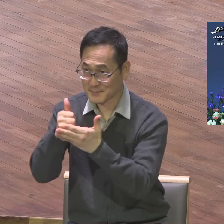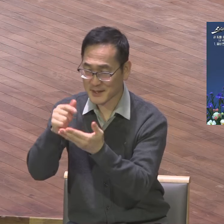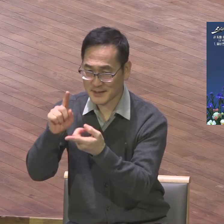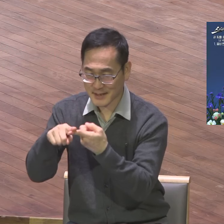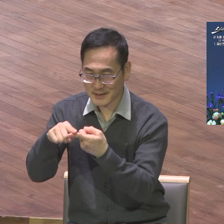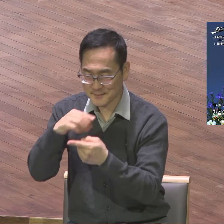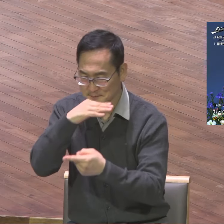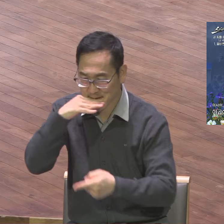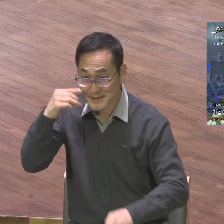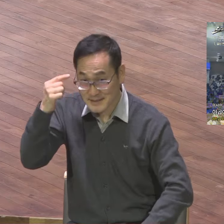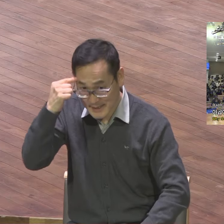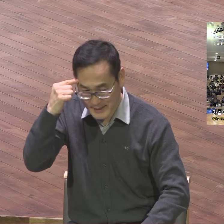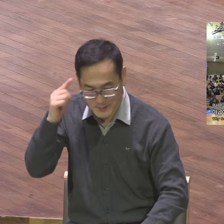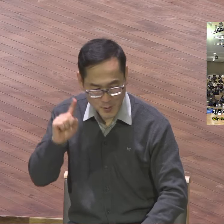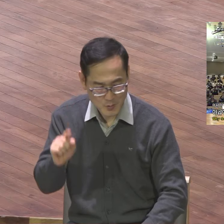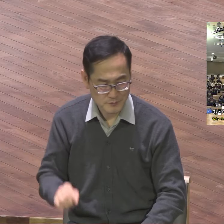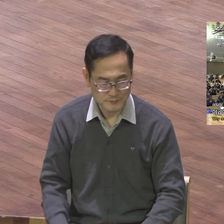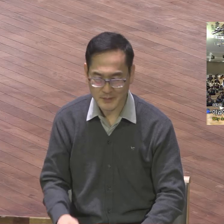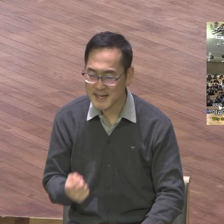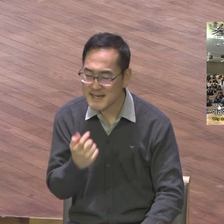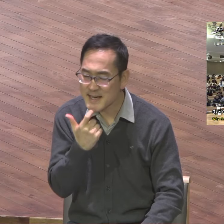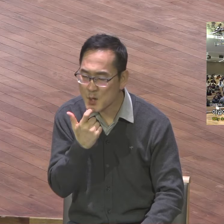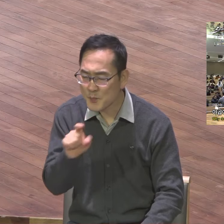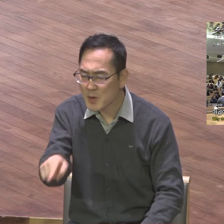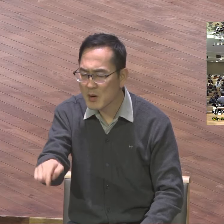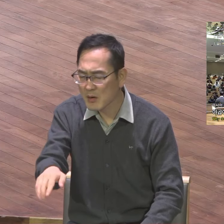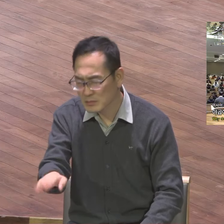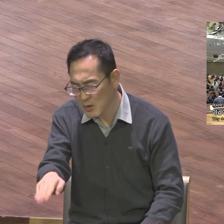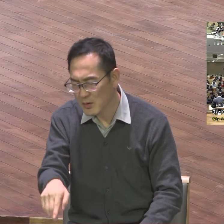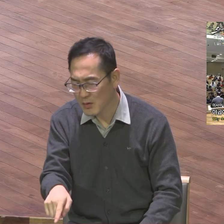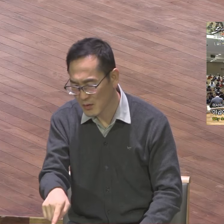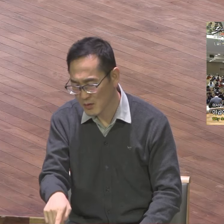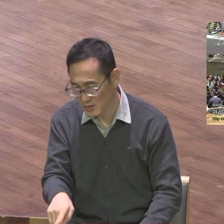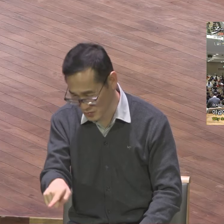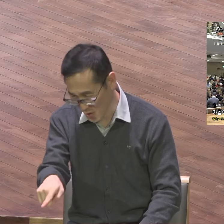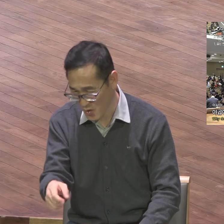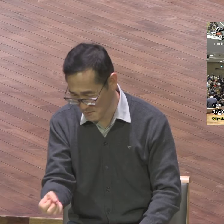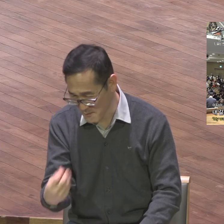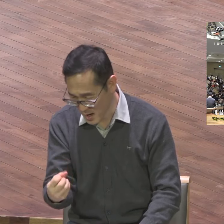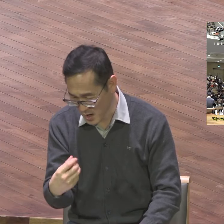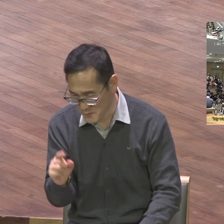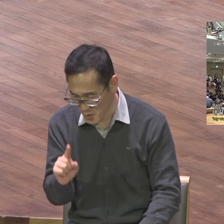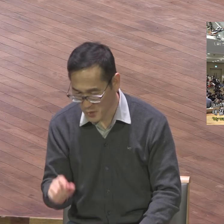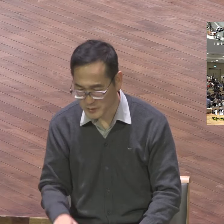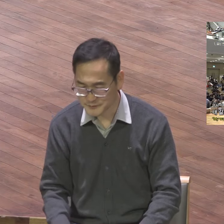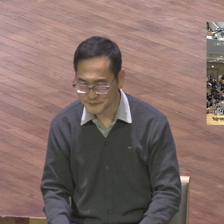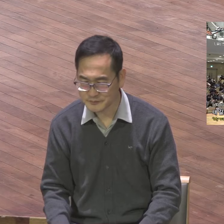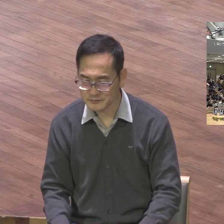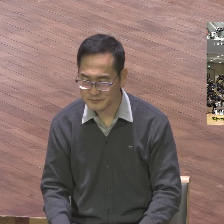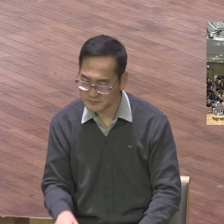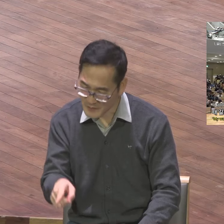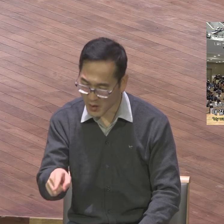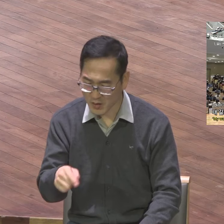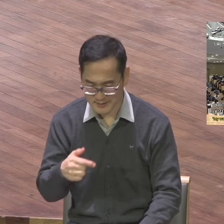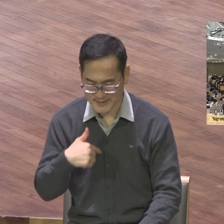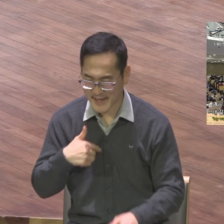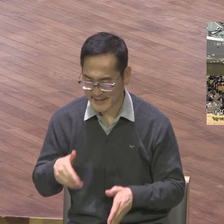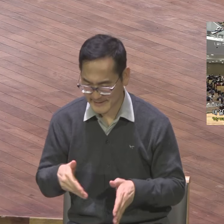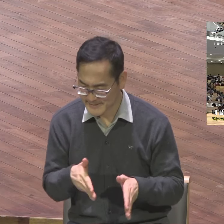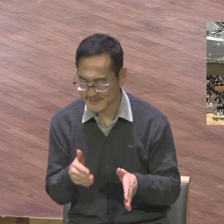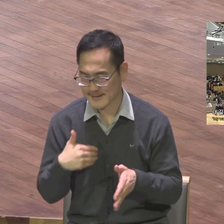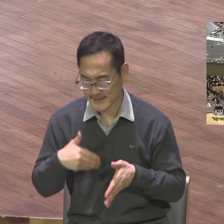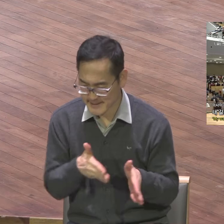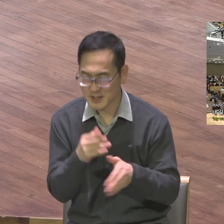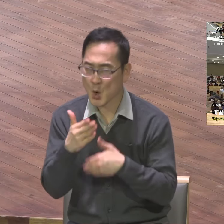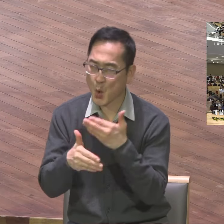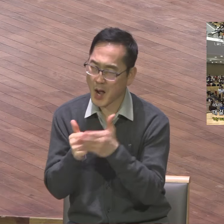이 7절 봅니다. 야곱아 어찌하여 너가 말하며 이스라엘아 너가 이르기를 내 길은 여호와께